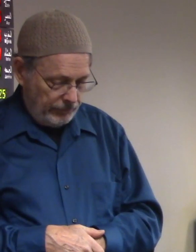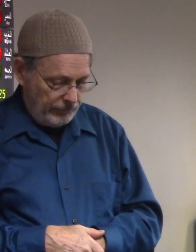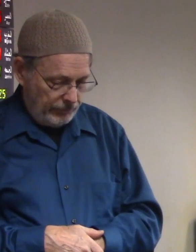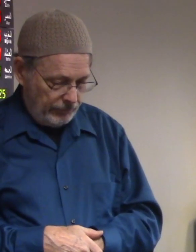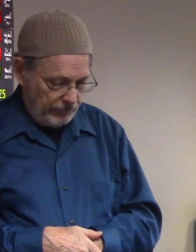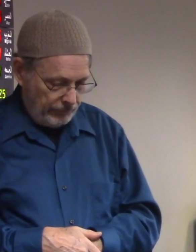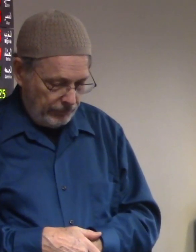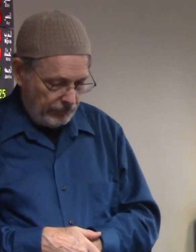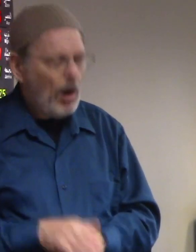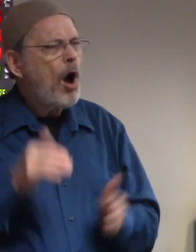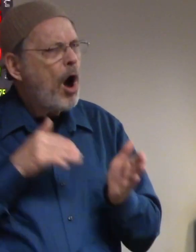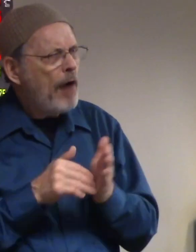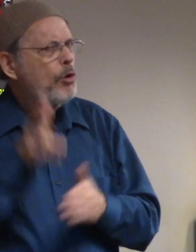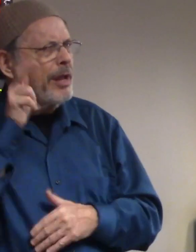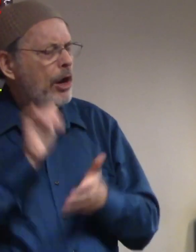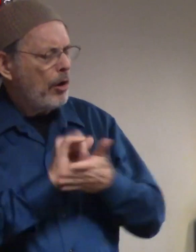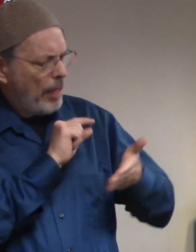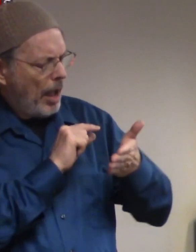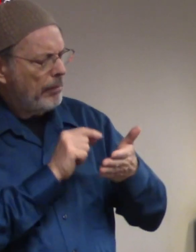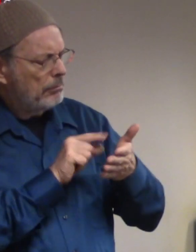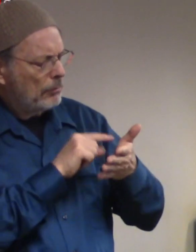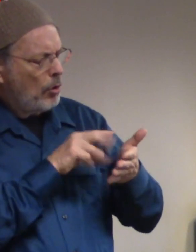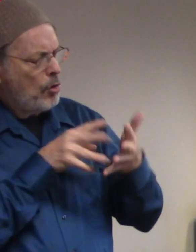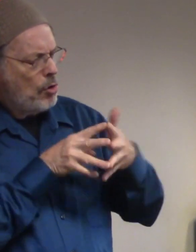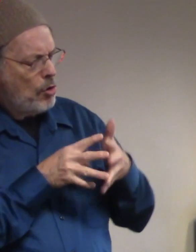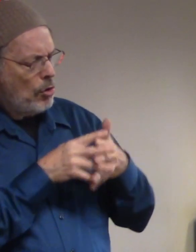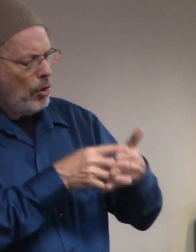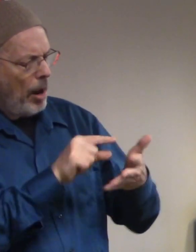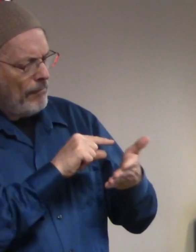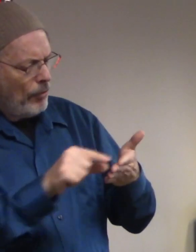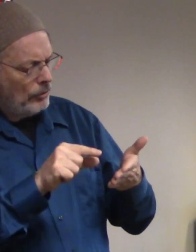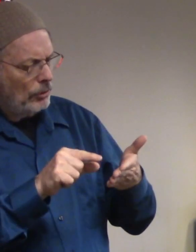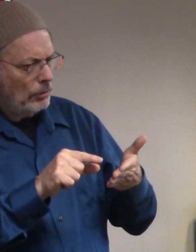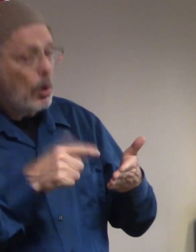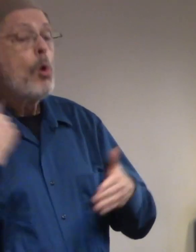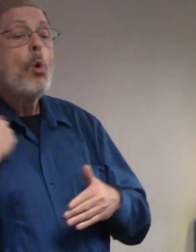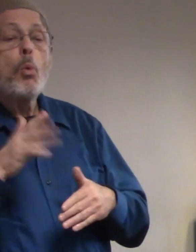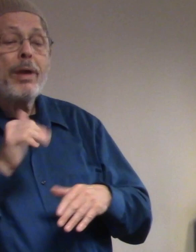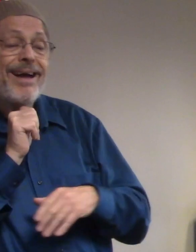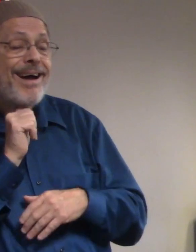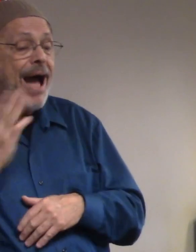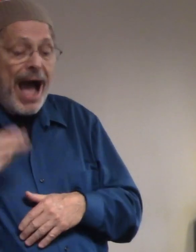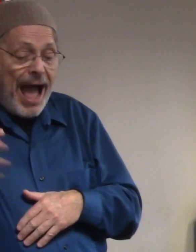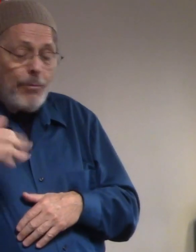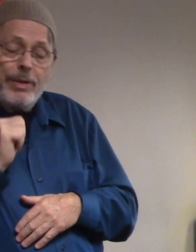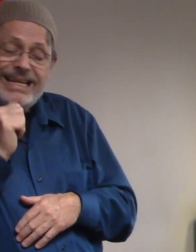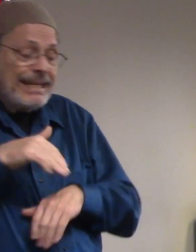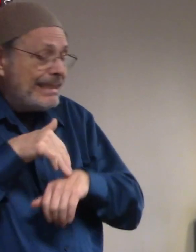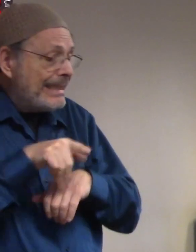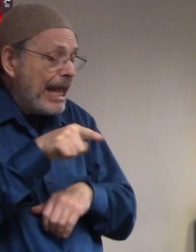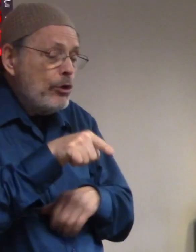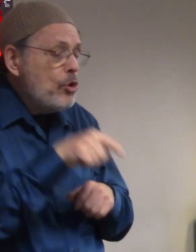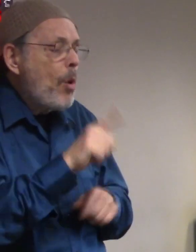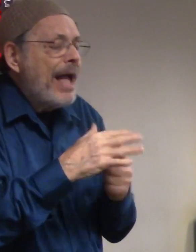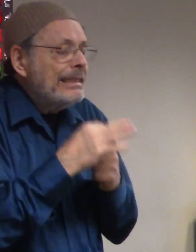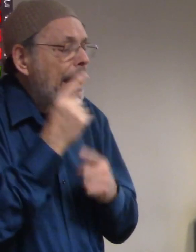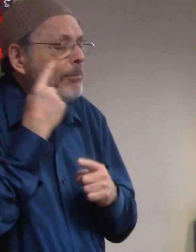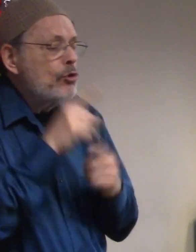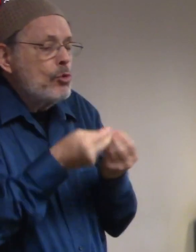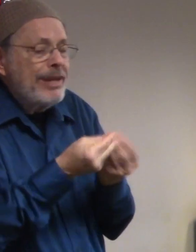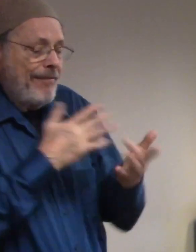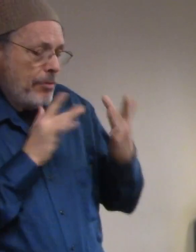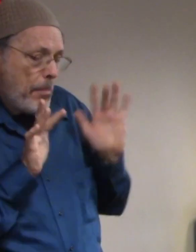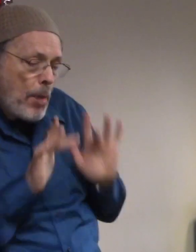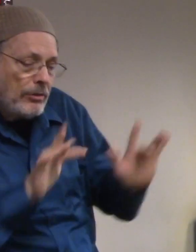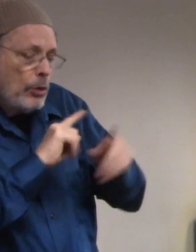We often hear this verse, وَمَا أَرْسَلْنَاكَ إِلَىٰ رَحْمَةٍ لِلْعَالَمِينَ. We have not sent you, O Muhammad, as but a mercy, but to all the entirety of the